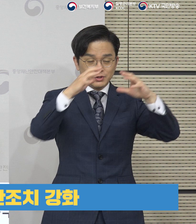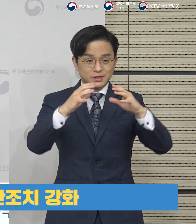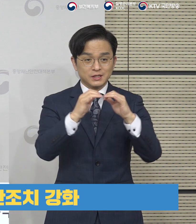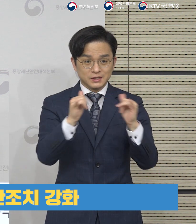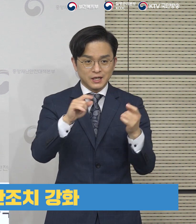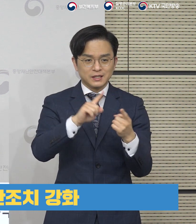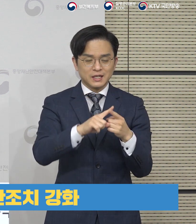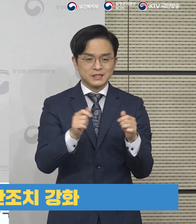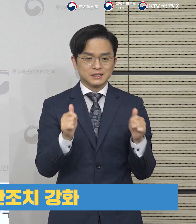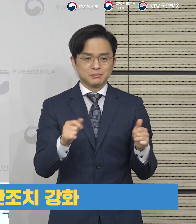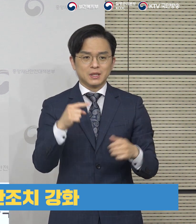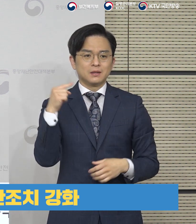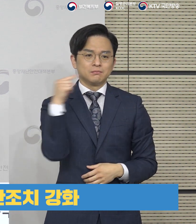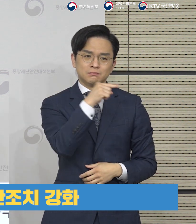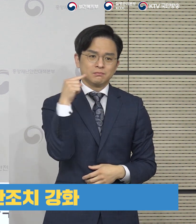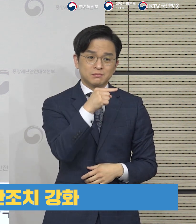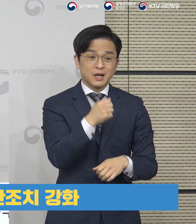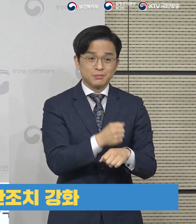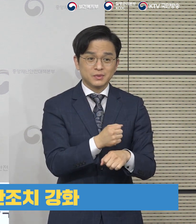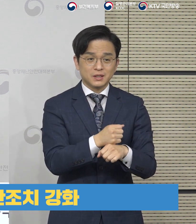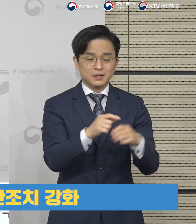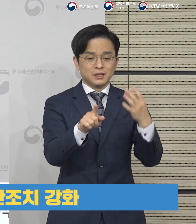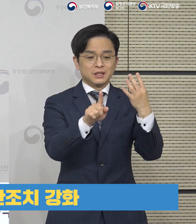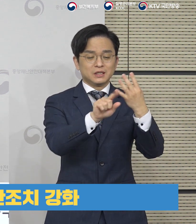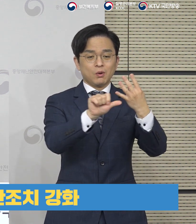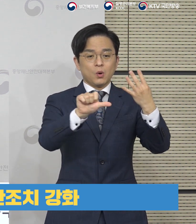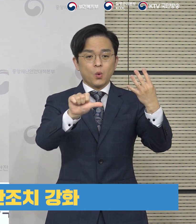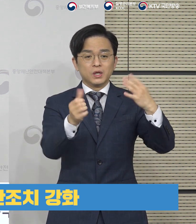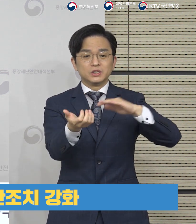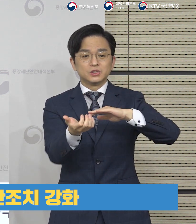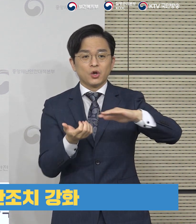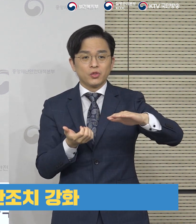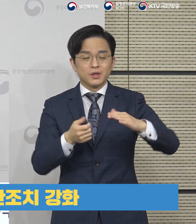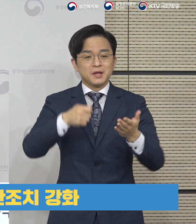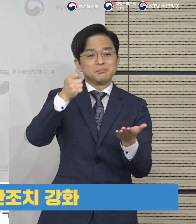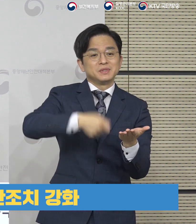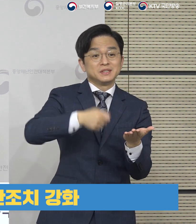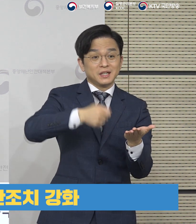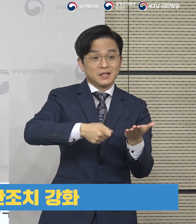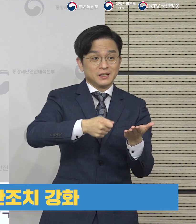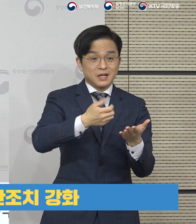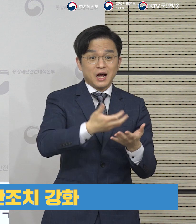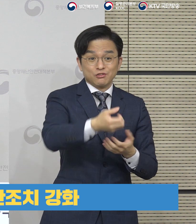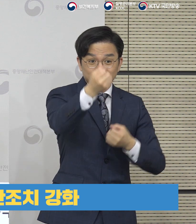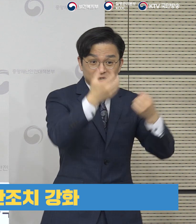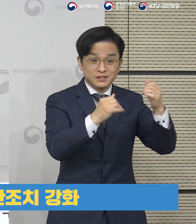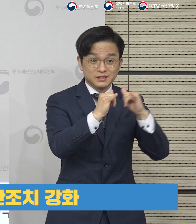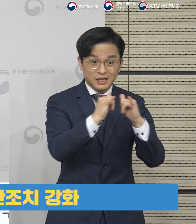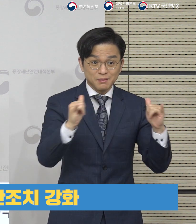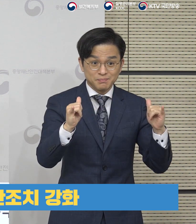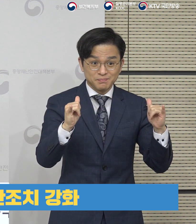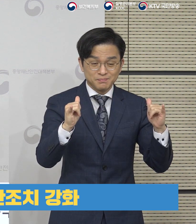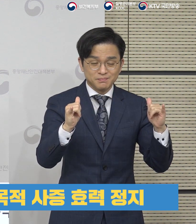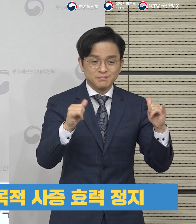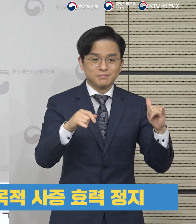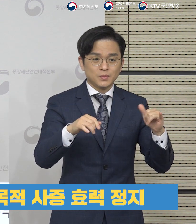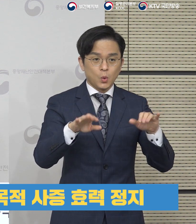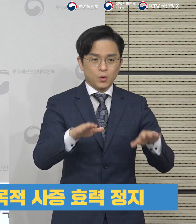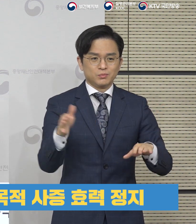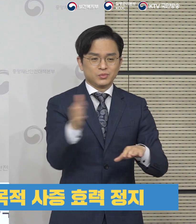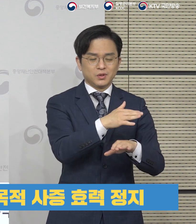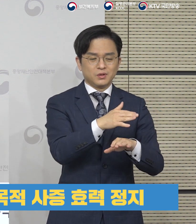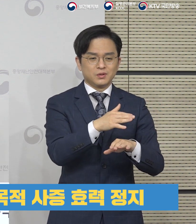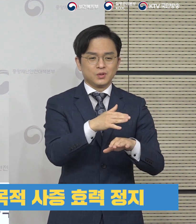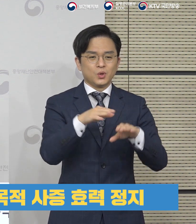대한 입국 제한 조치가 강화됩니다. 우선 4월 5일 이전 발급된 단기 체류 목적의